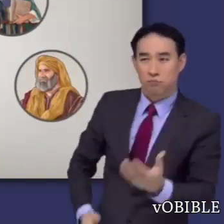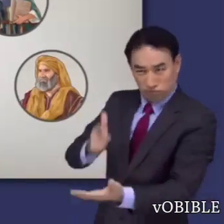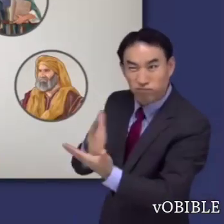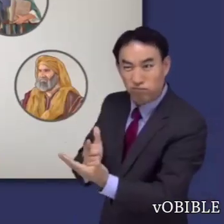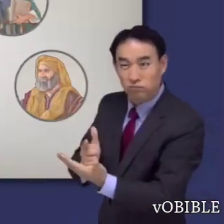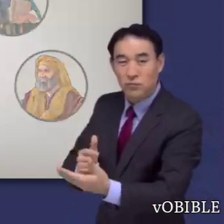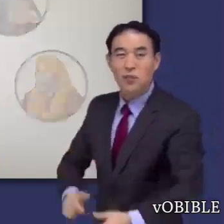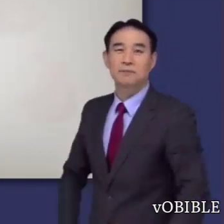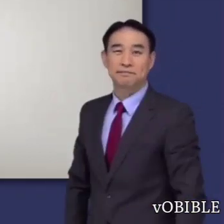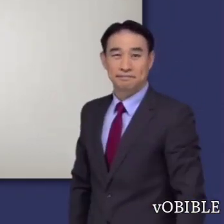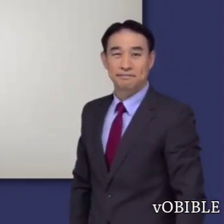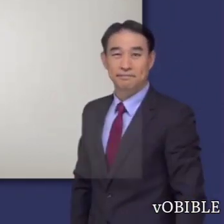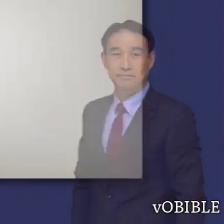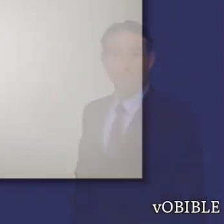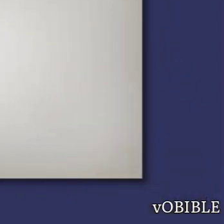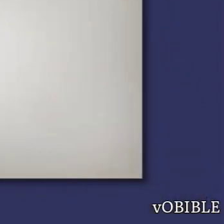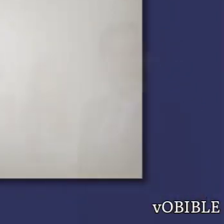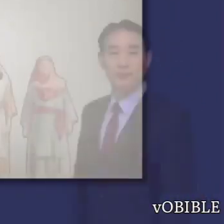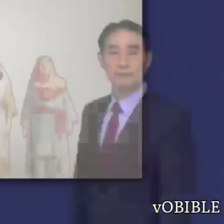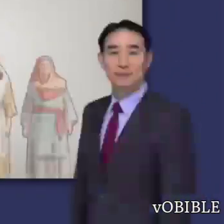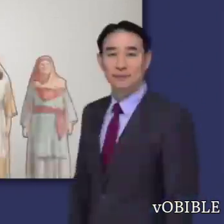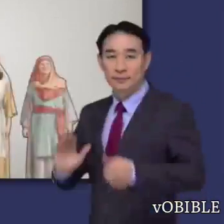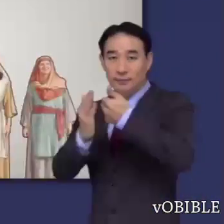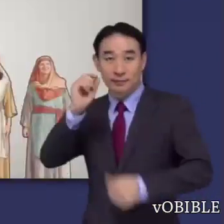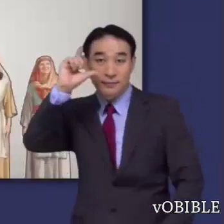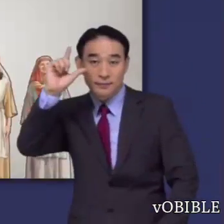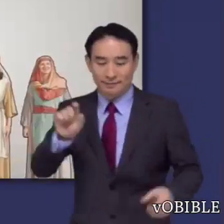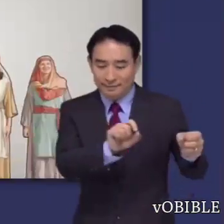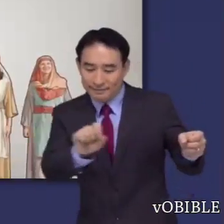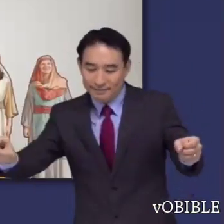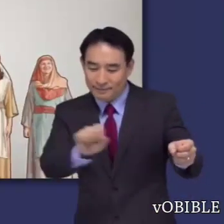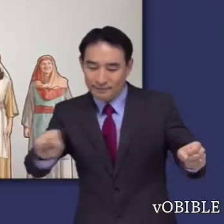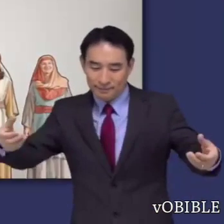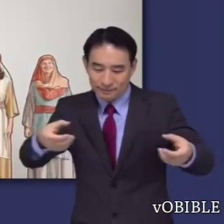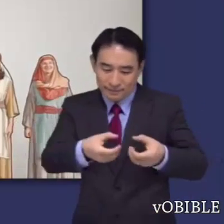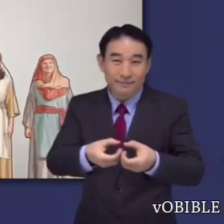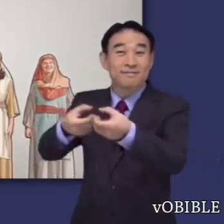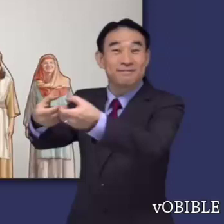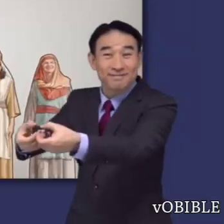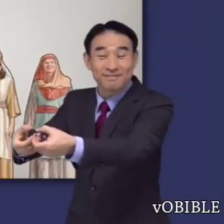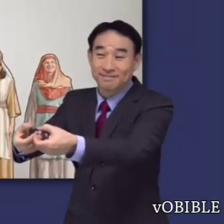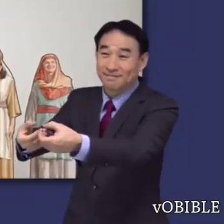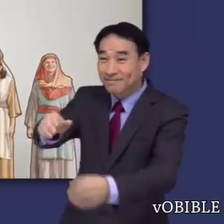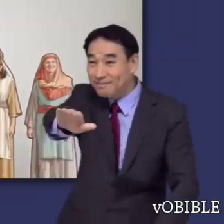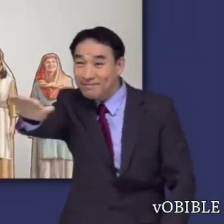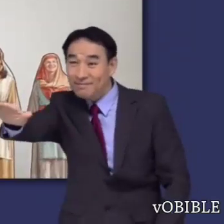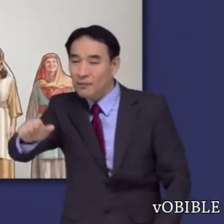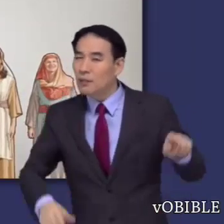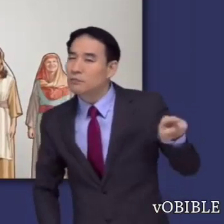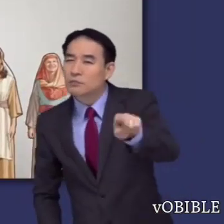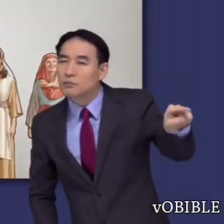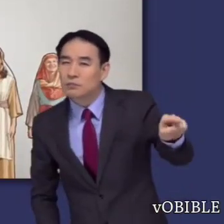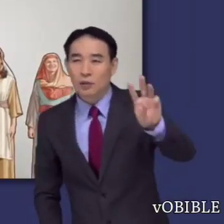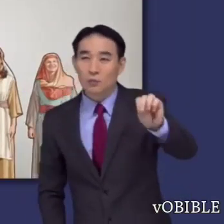历史。因此，保罗写这封信给希伯来裔的基督徒，鼓励他们把信心建